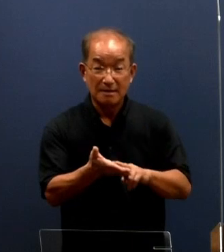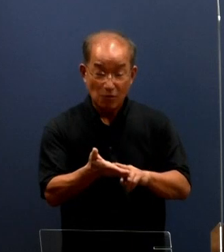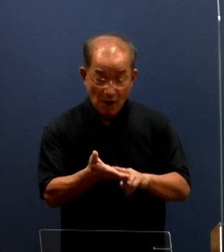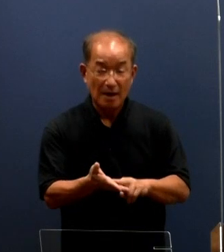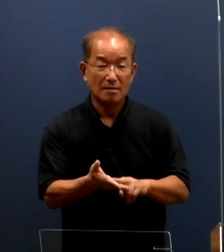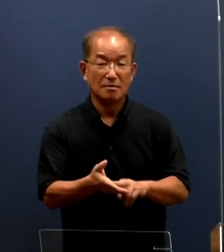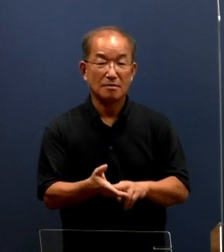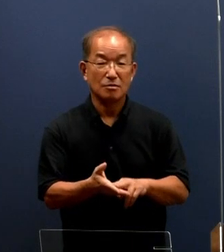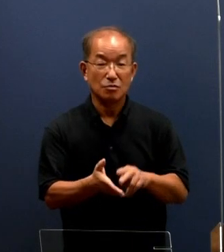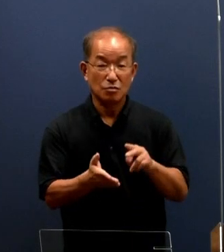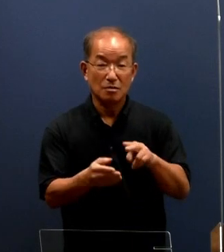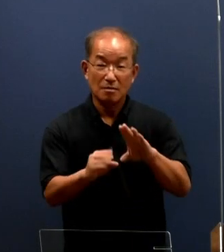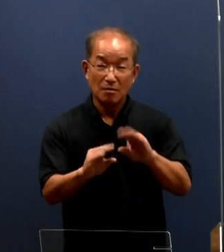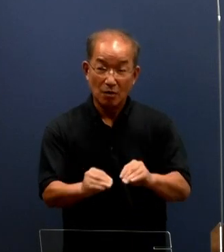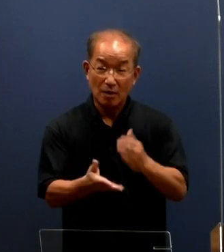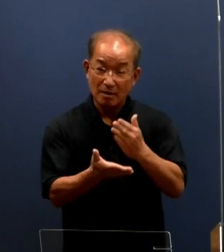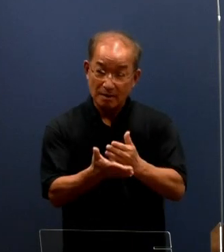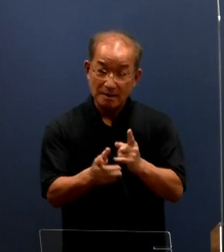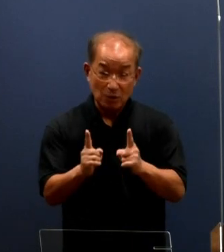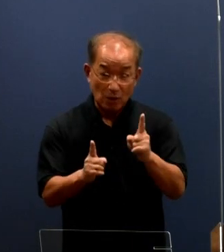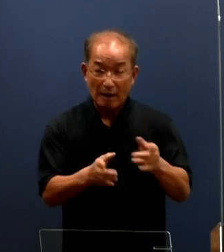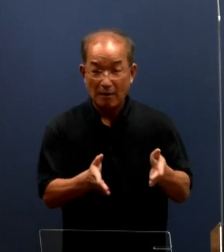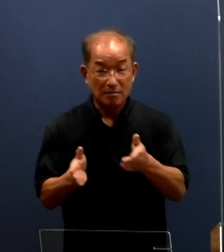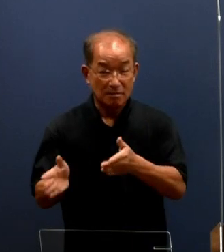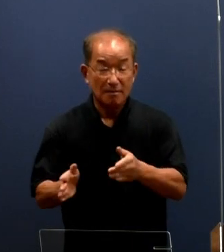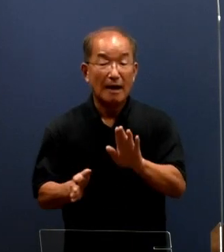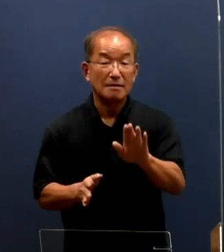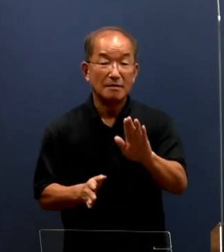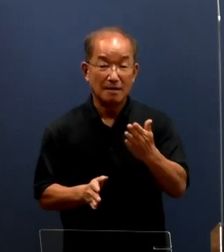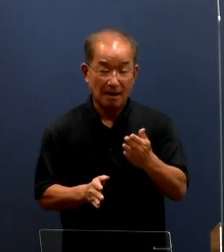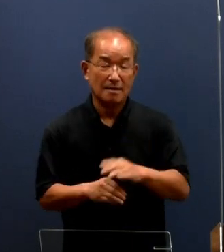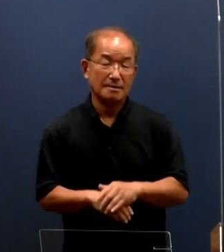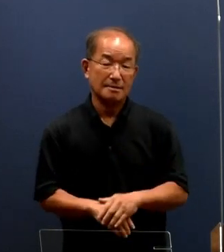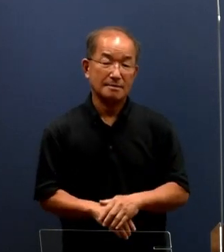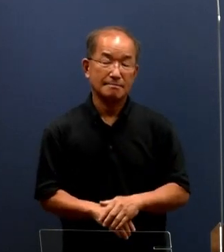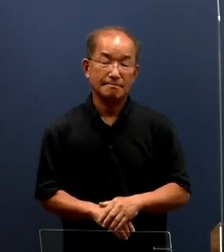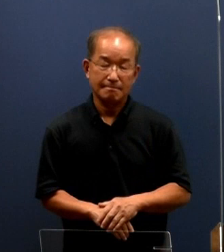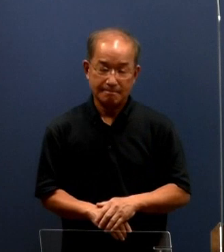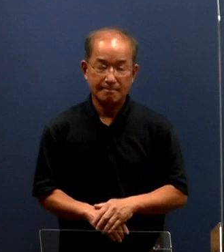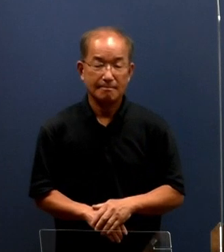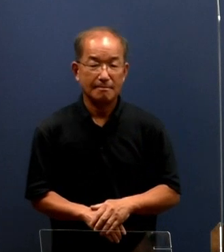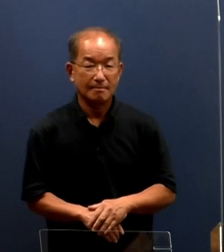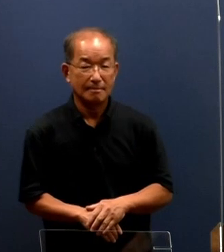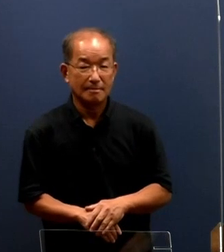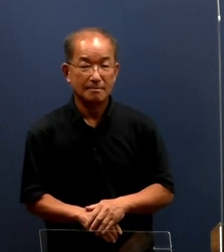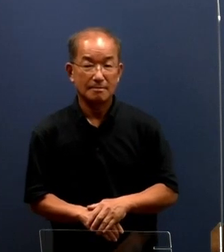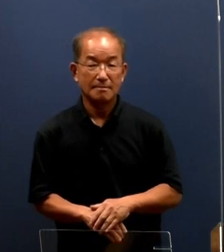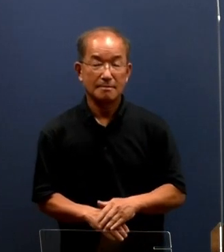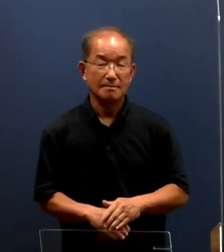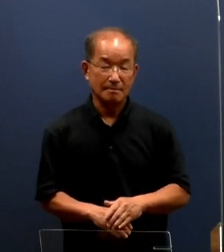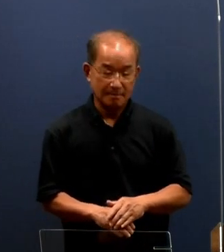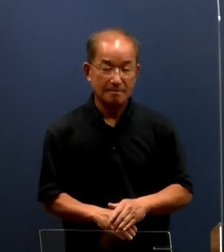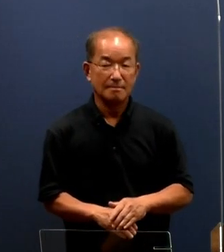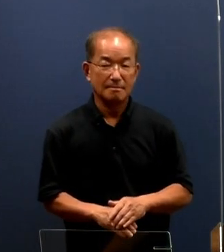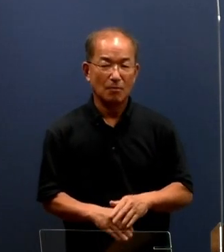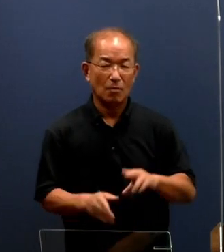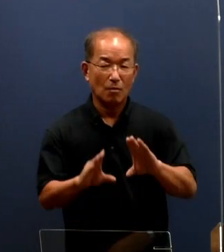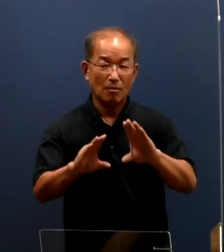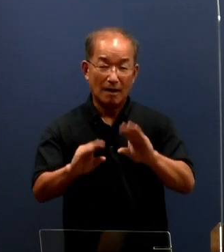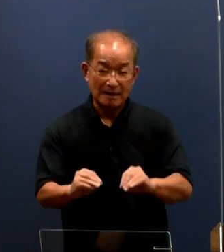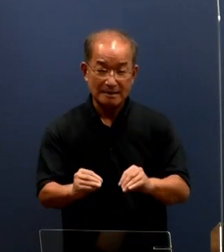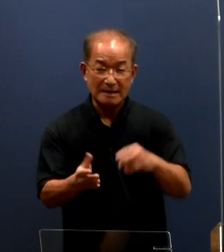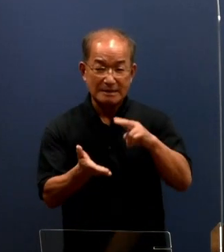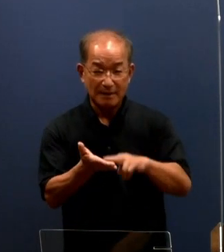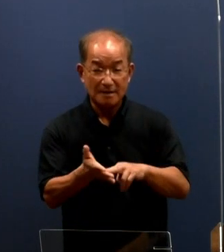まあ、避けられたかどうかという話はありますけど、まあまあ、非常にその結論ありきでの